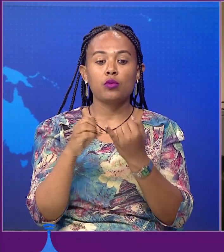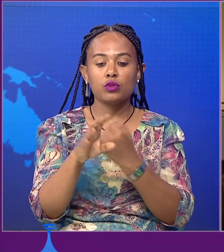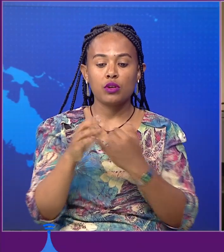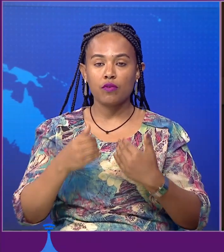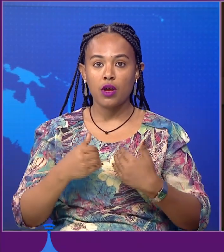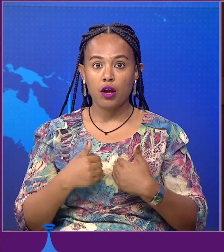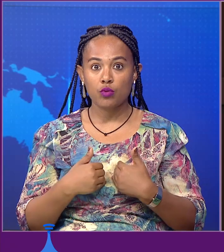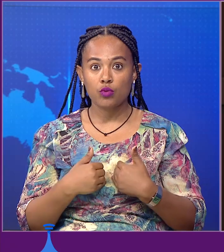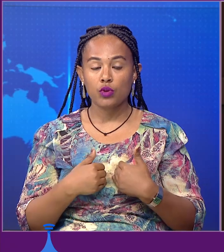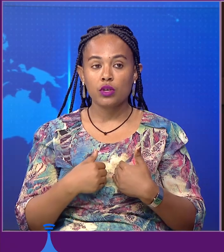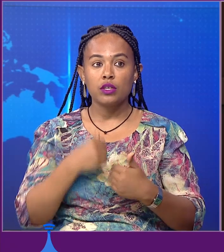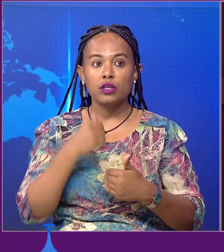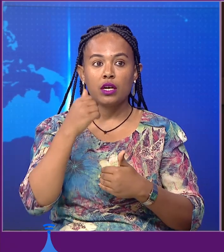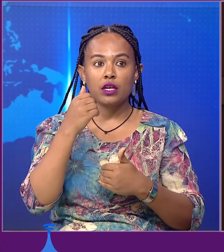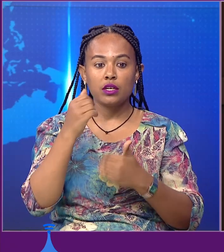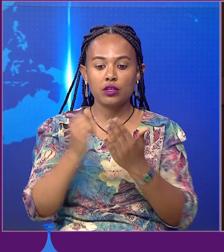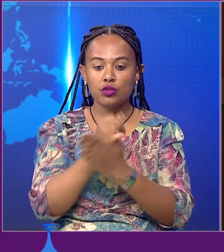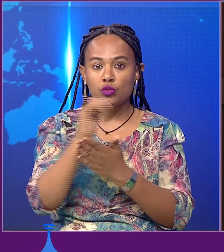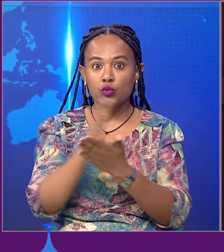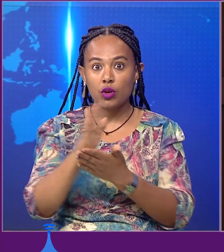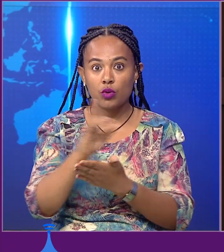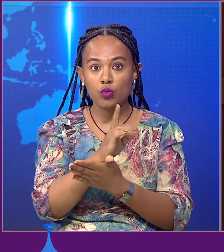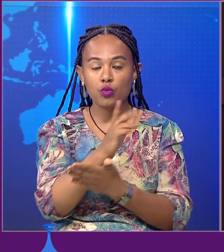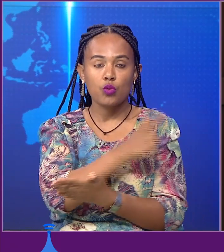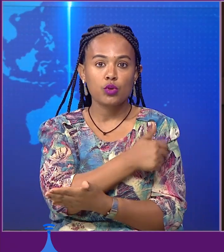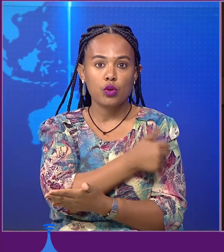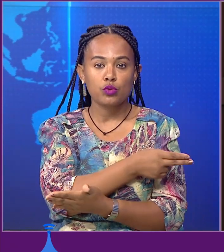ያሉ የኢንዱስትሪ ውስጥ ተዋናይ የሆኑ ለምሳሌ ሆቴሎች፣